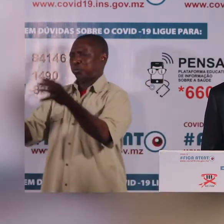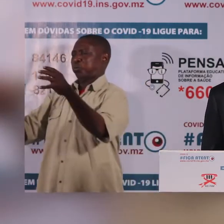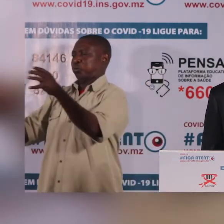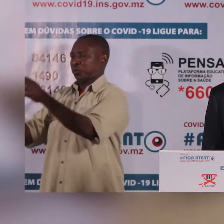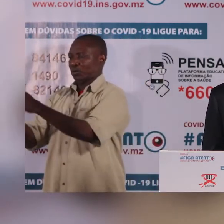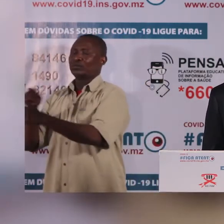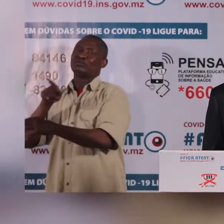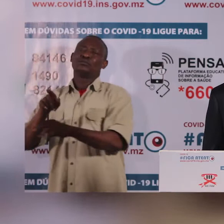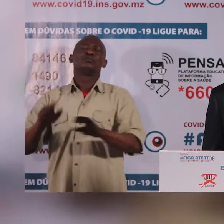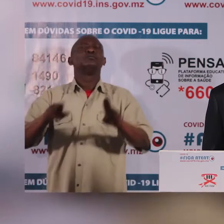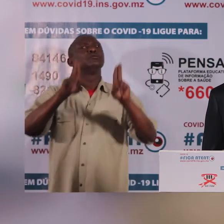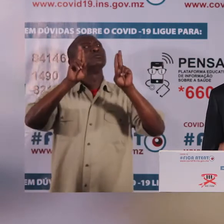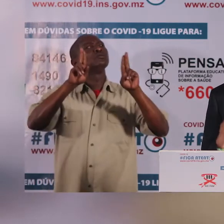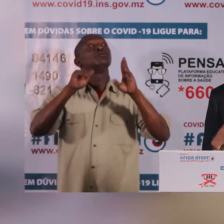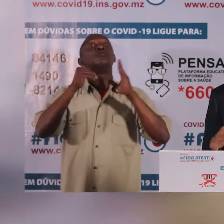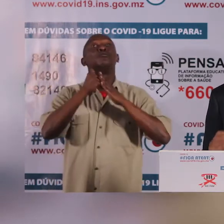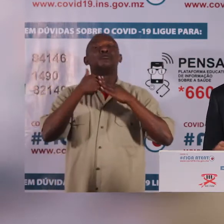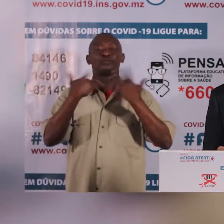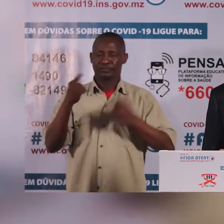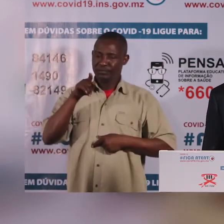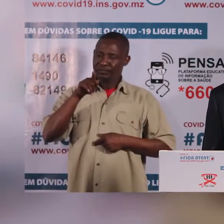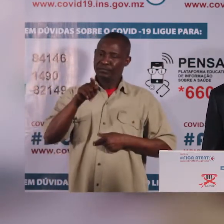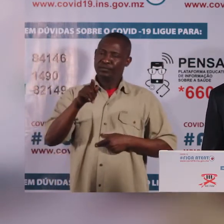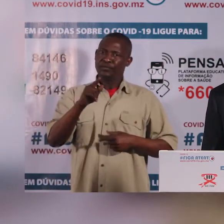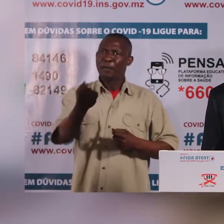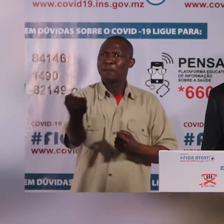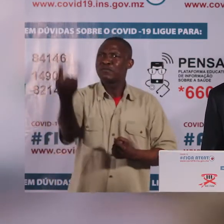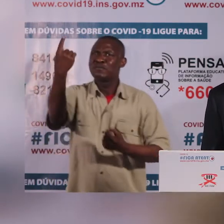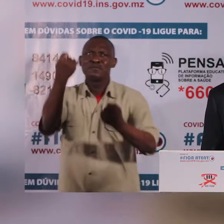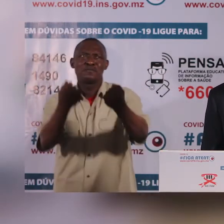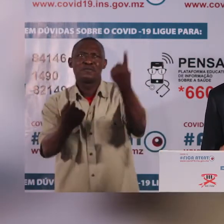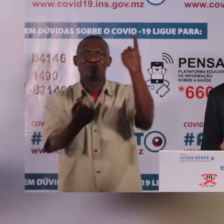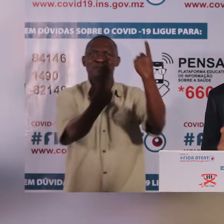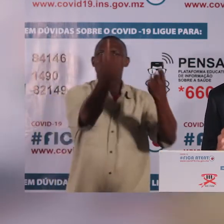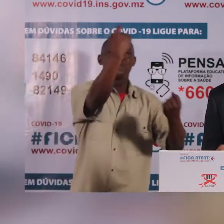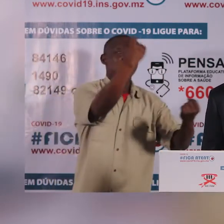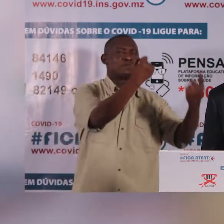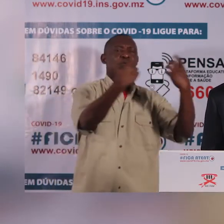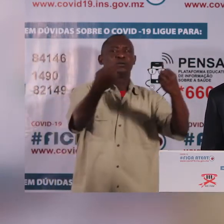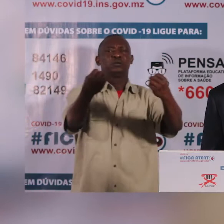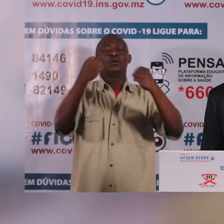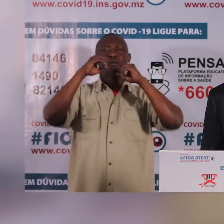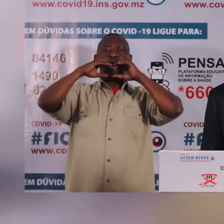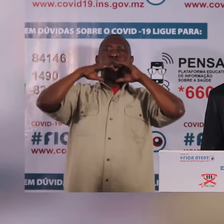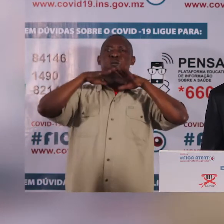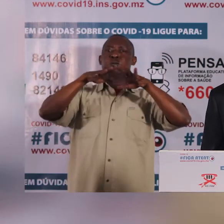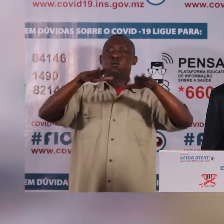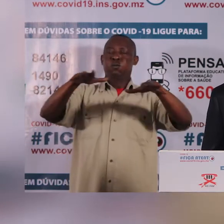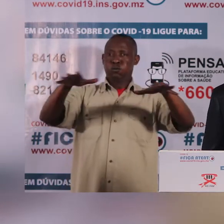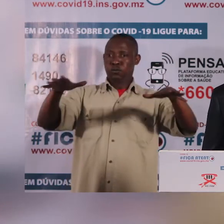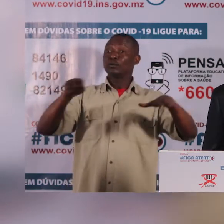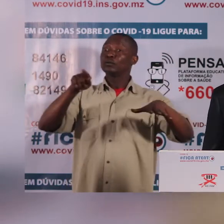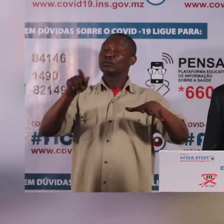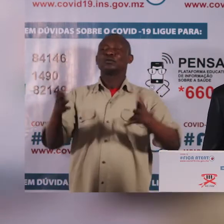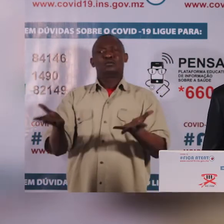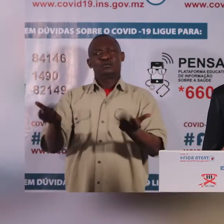dominada por focos de transmissão, portanto pode haver esta oscilação do número de casos que nós encontramos por semana, mas